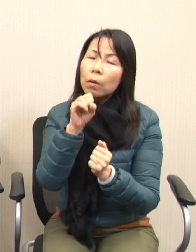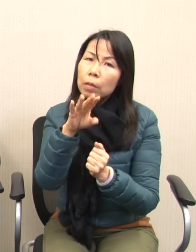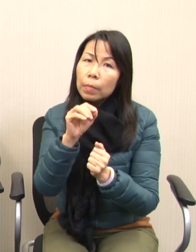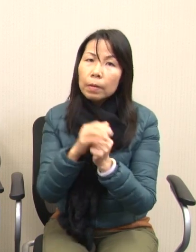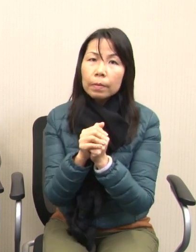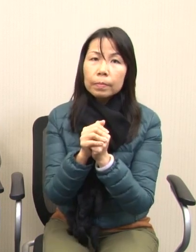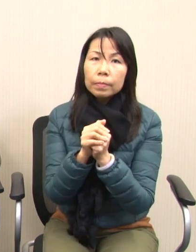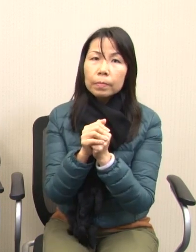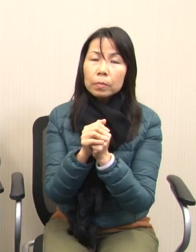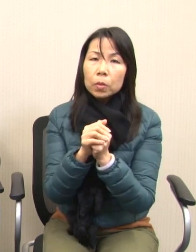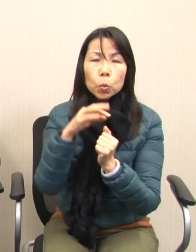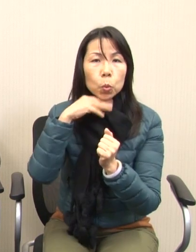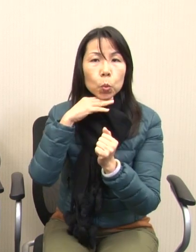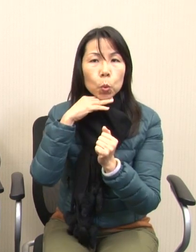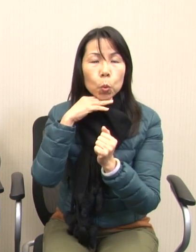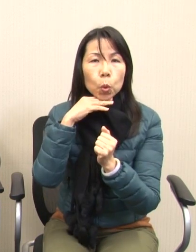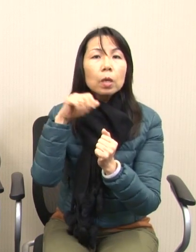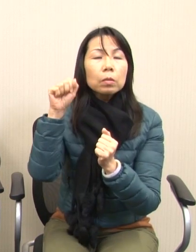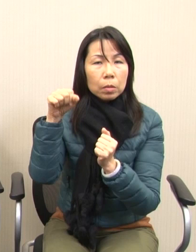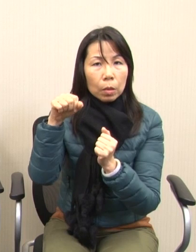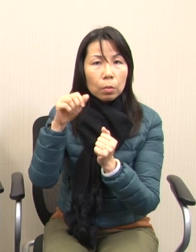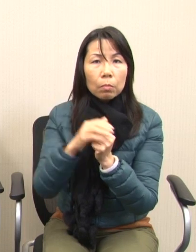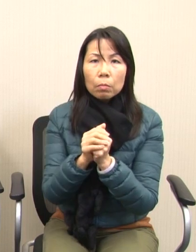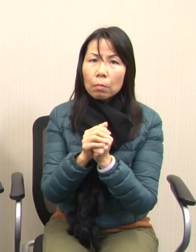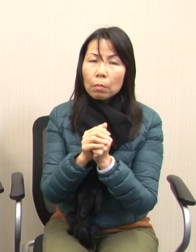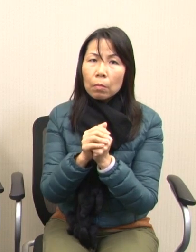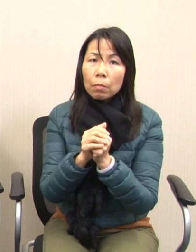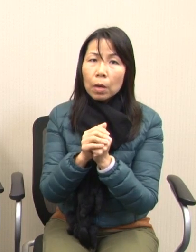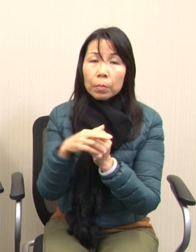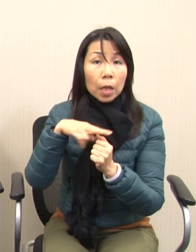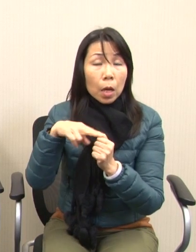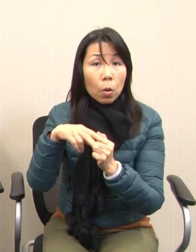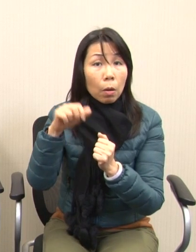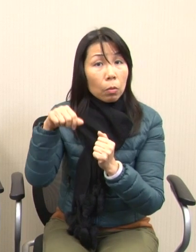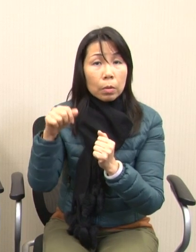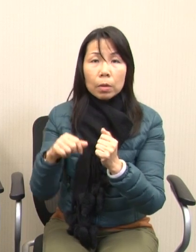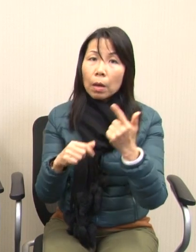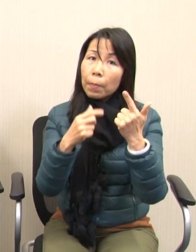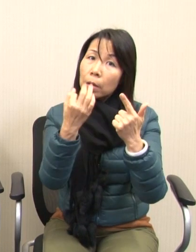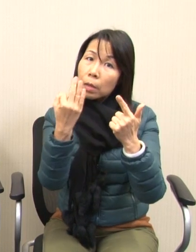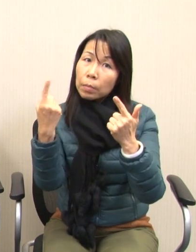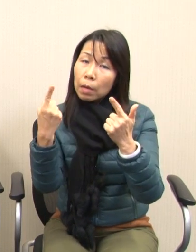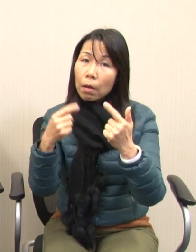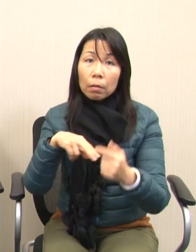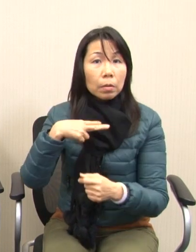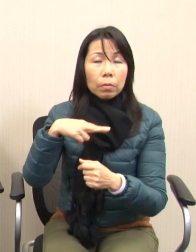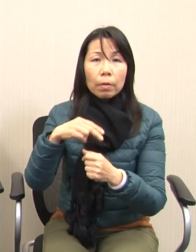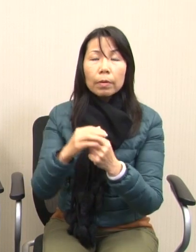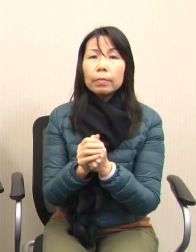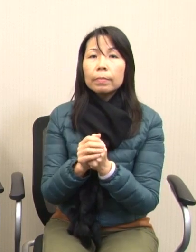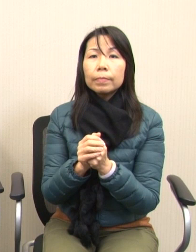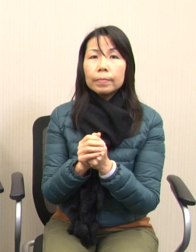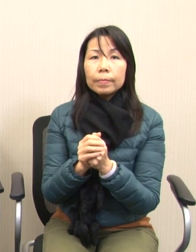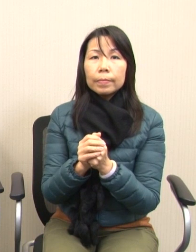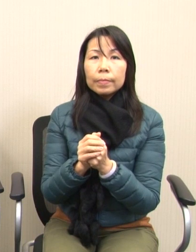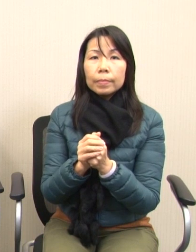位，如果你同意咗一樣嘢嘅時候，咁你咪同意咗八三一啦？有冇簡單？ 嗯， 有冇